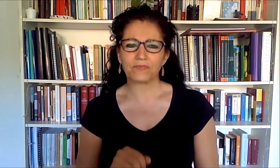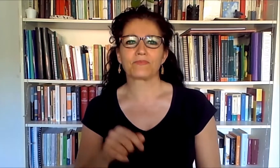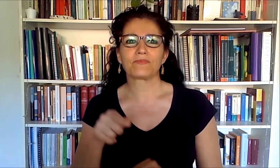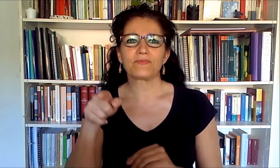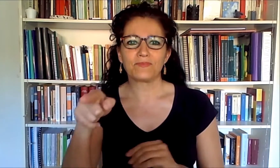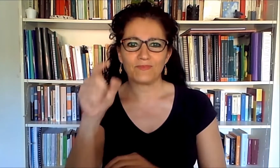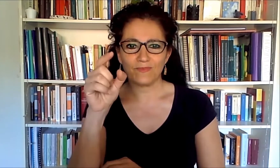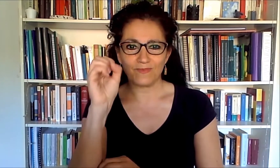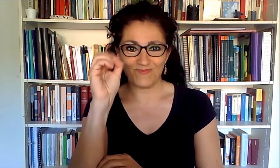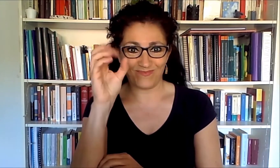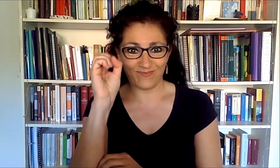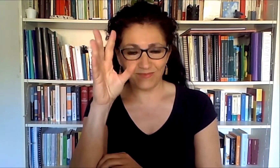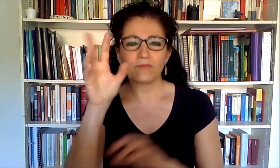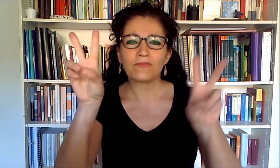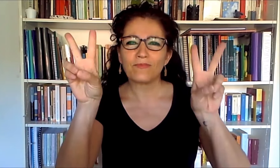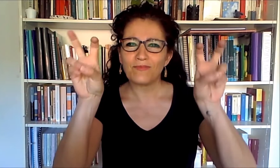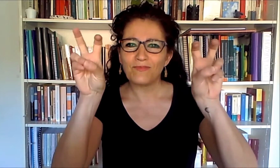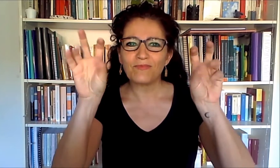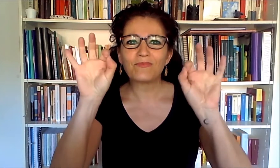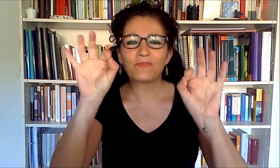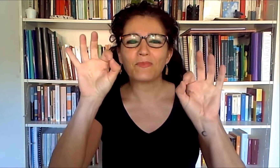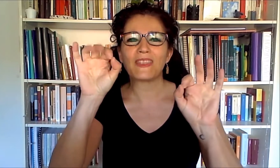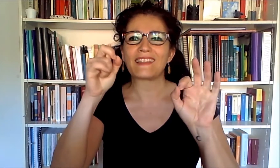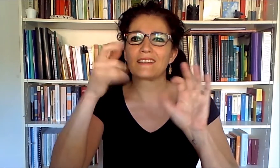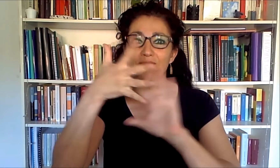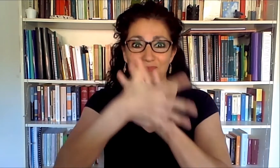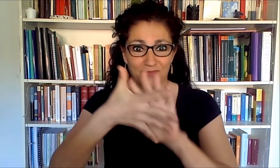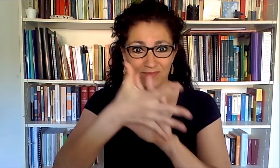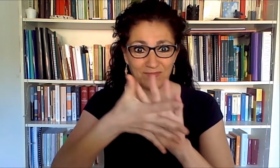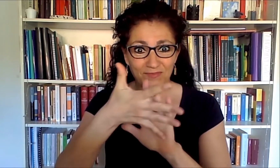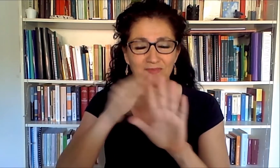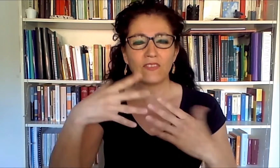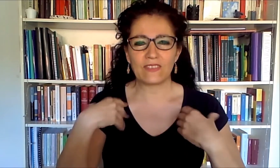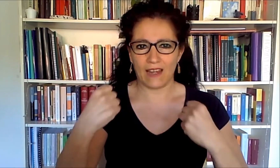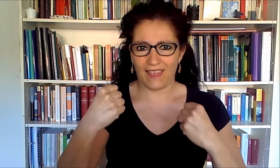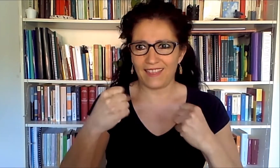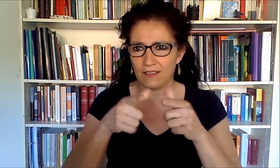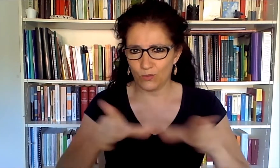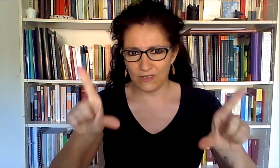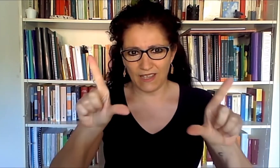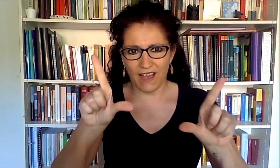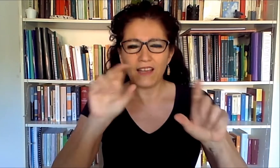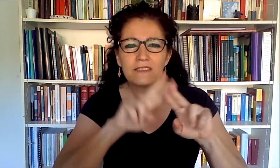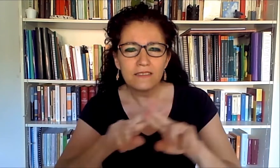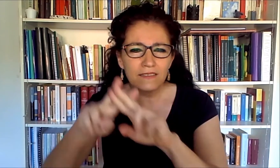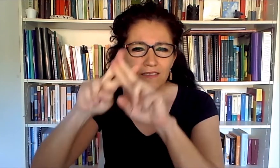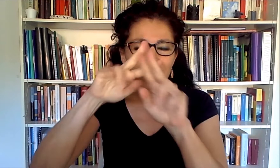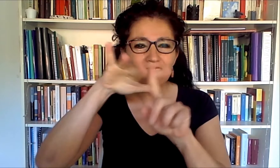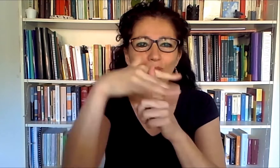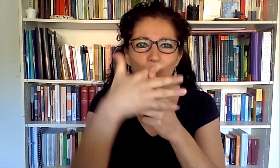La vitalidad lingüística de la lengua de signos española, un diagnóstico de la situación actual. En los últimos años se ha realizado una